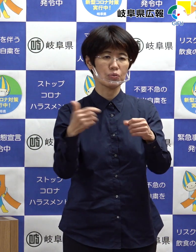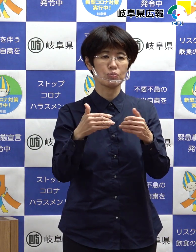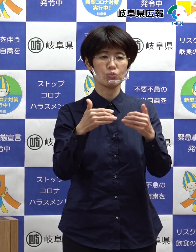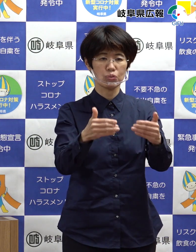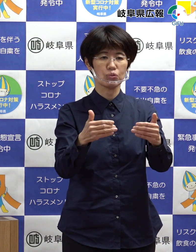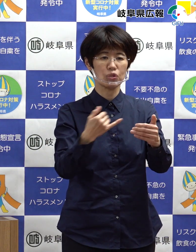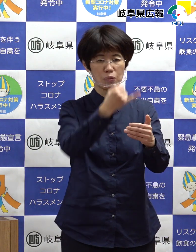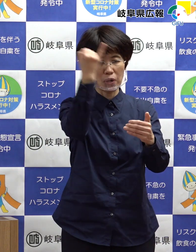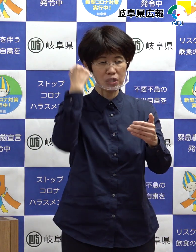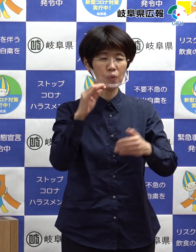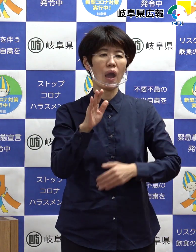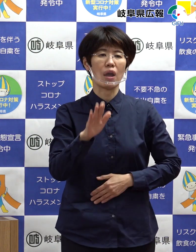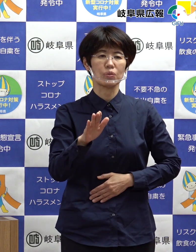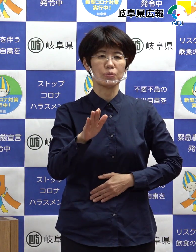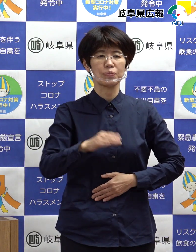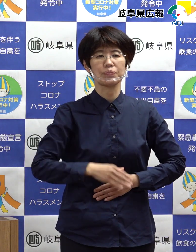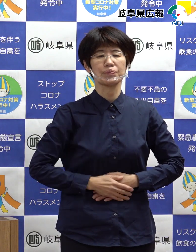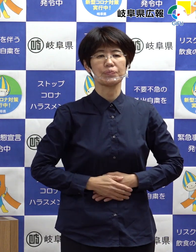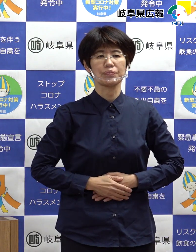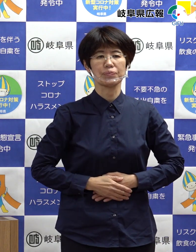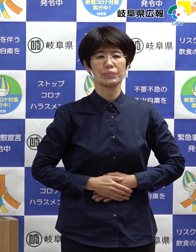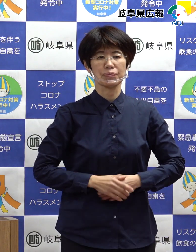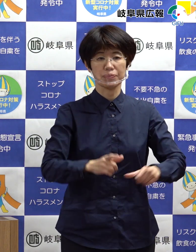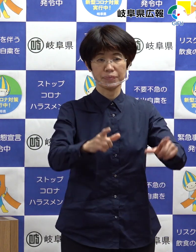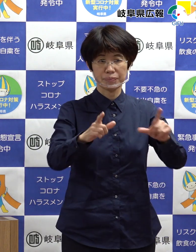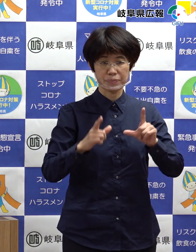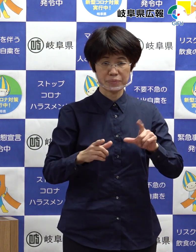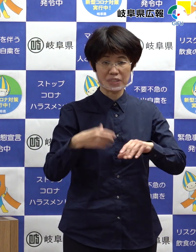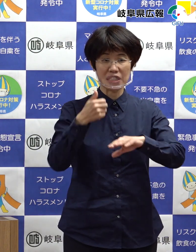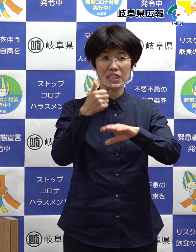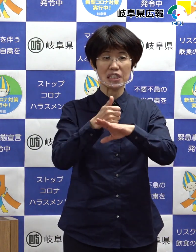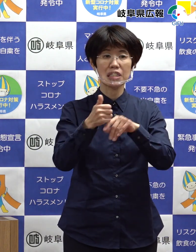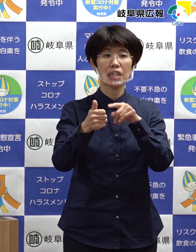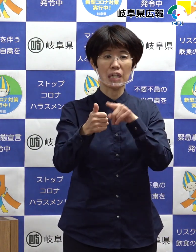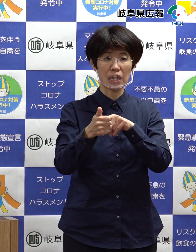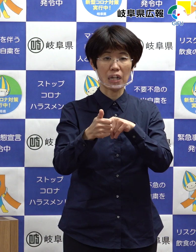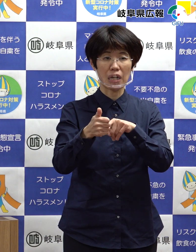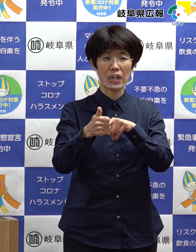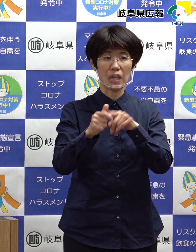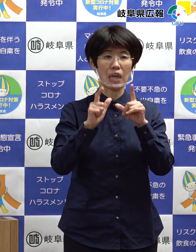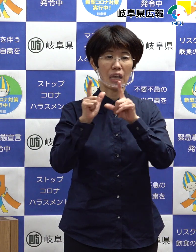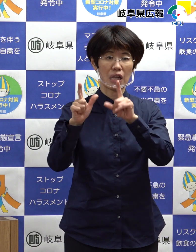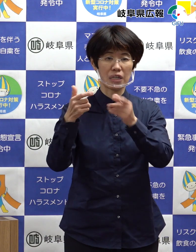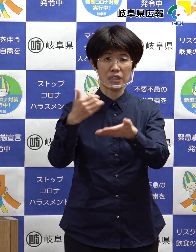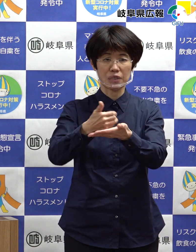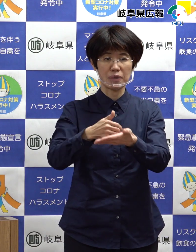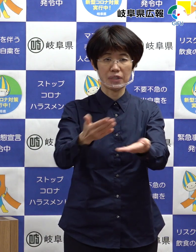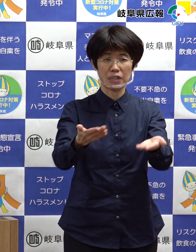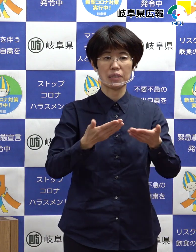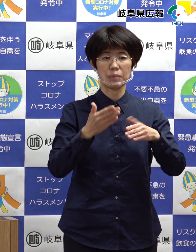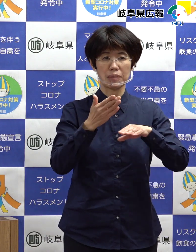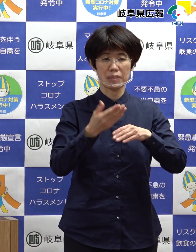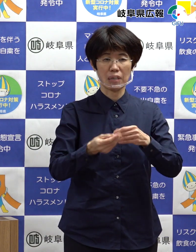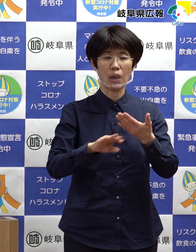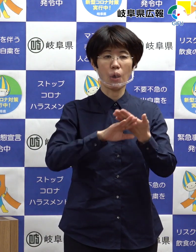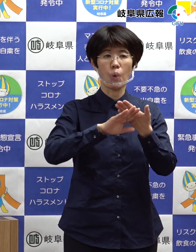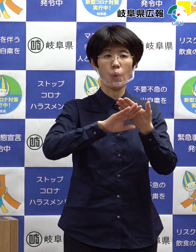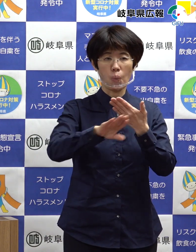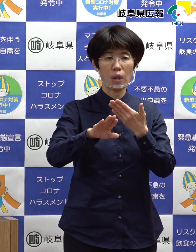るんじゃないかと思います。 先ほど知事から要望されたことはご説明いただきましたけれども、